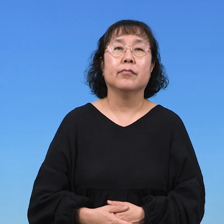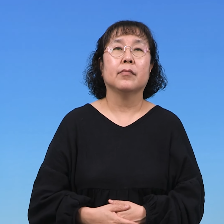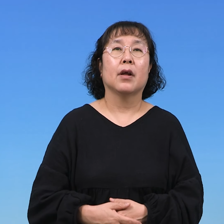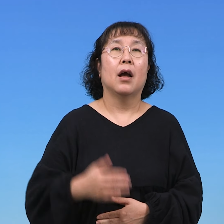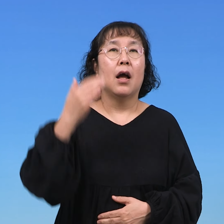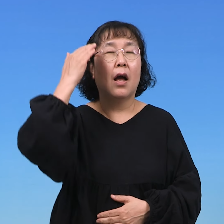그 우리나라 최전방에서 군 복무를 하던 젊은 장교가 있었습니다. 이 젊은 장교가 보니까